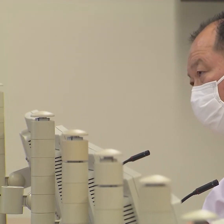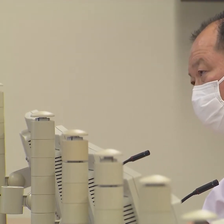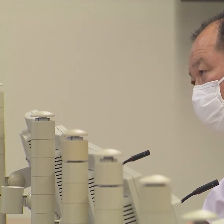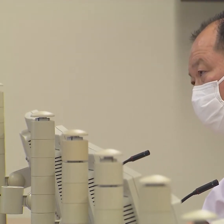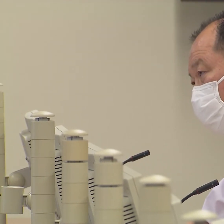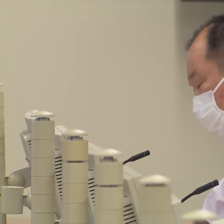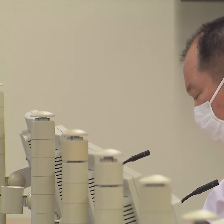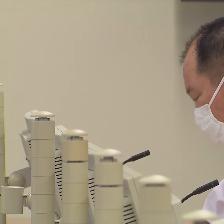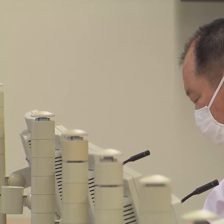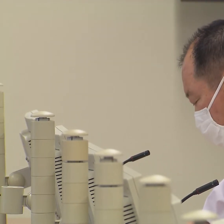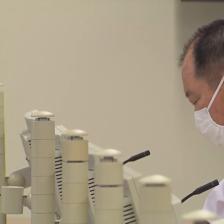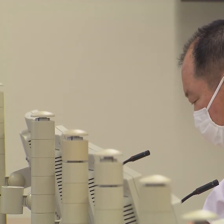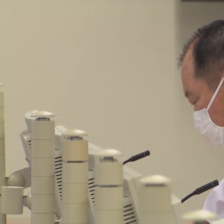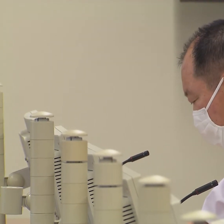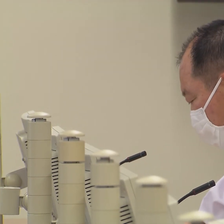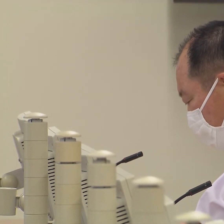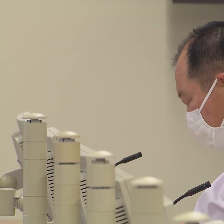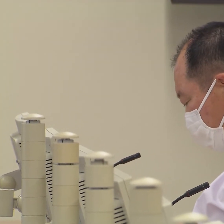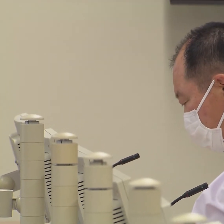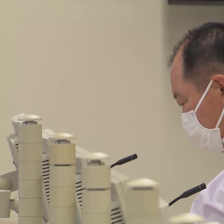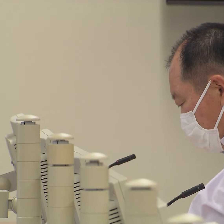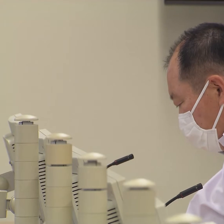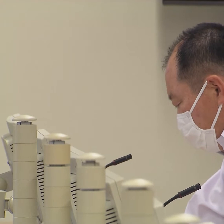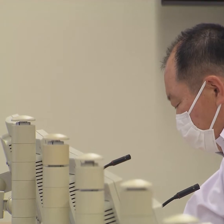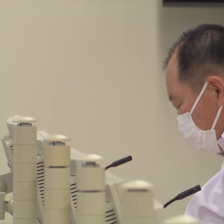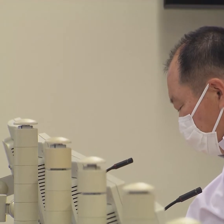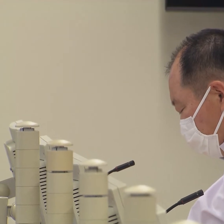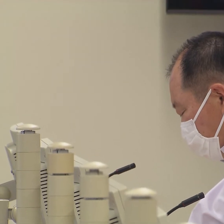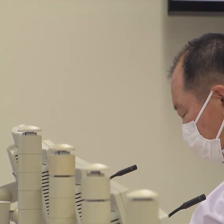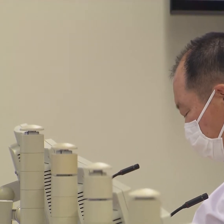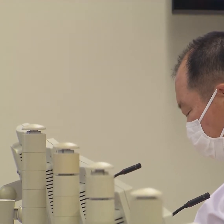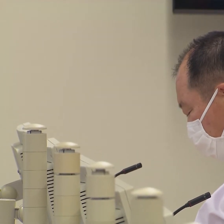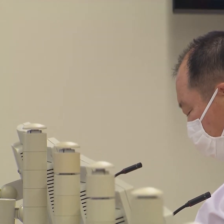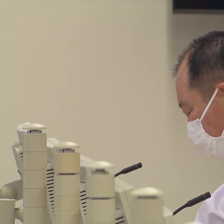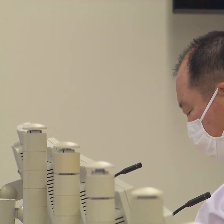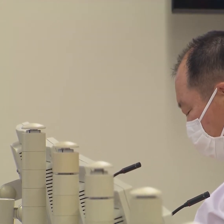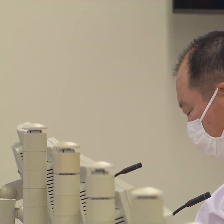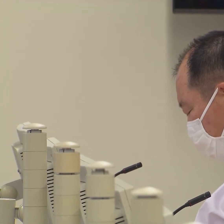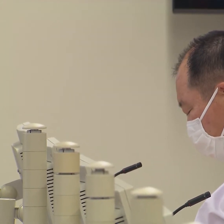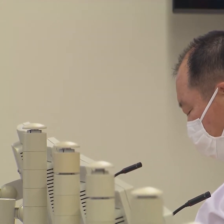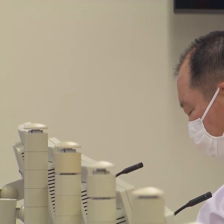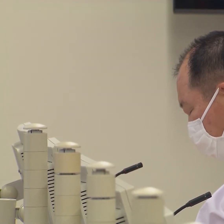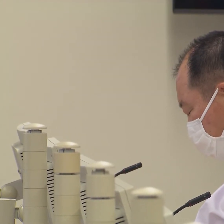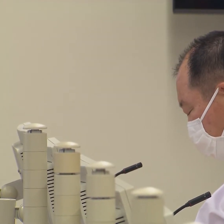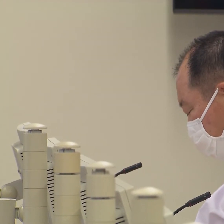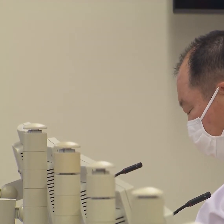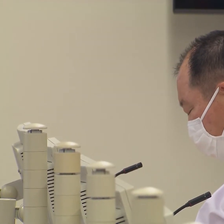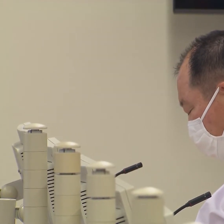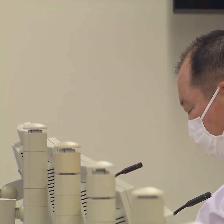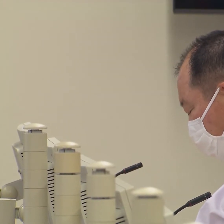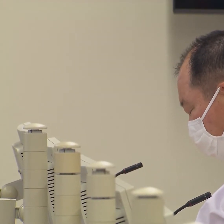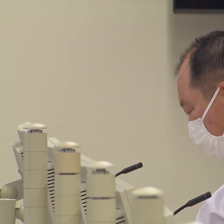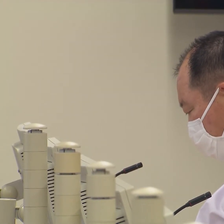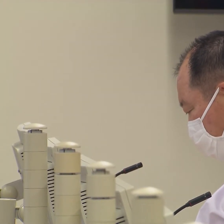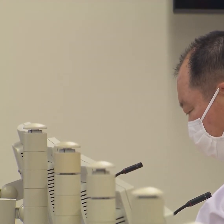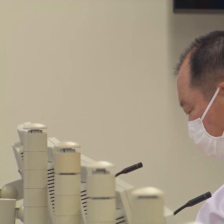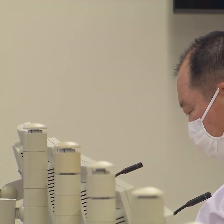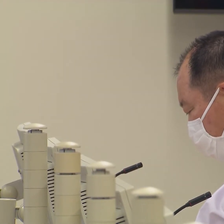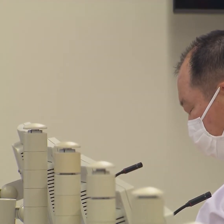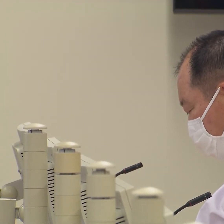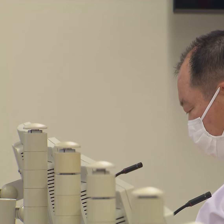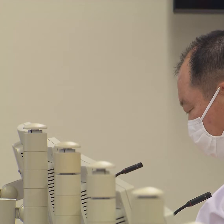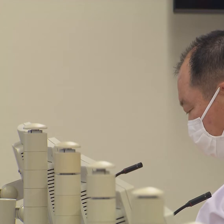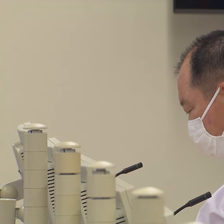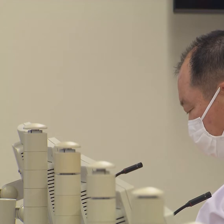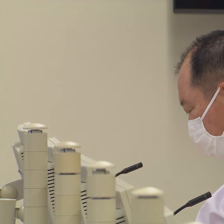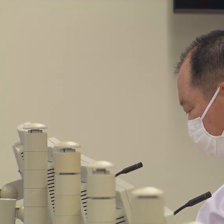りますけど、まあ、それがローテーションを組んでやっております。実は、まあ、そういったところで、まあ、負荷も結構高まっております